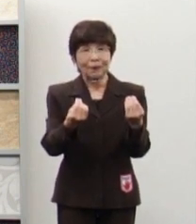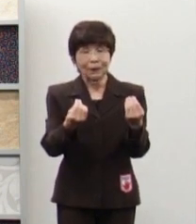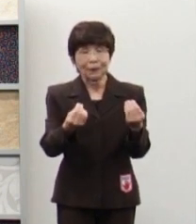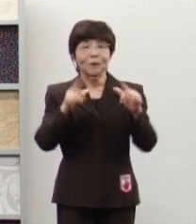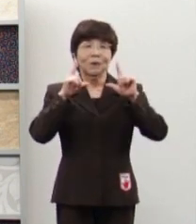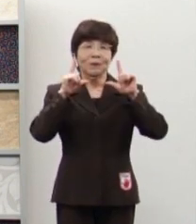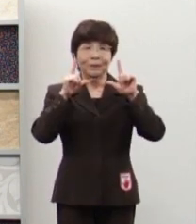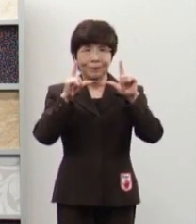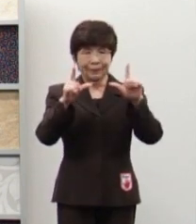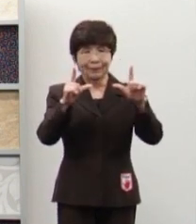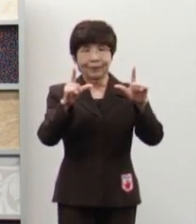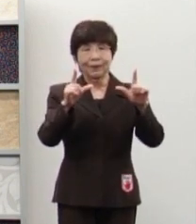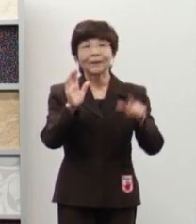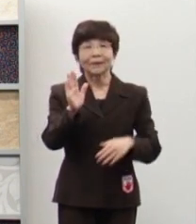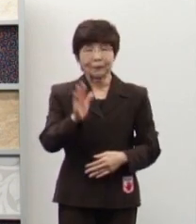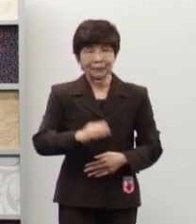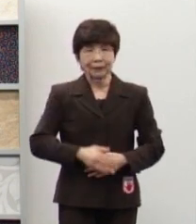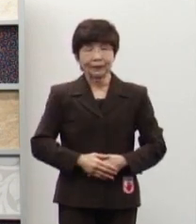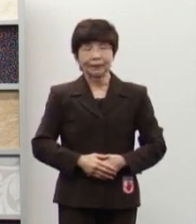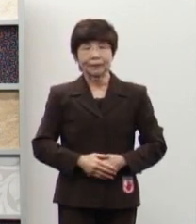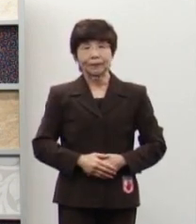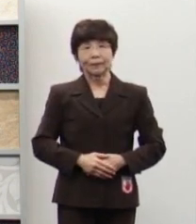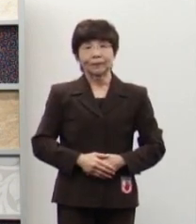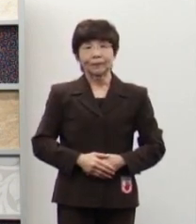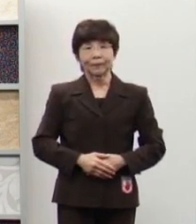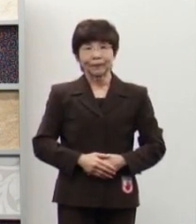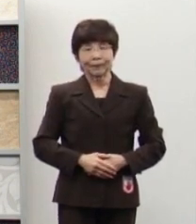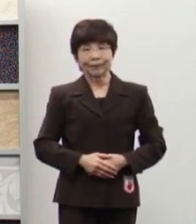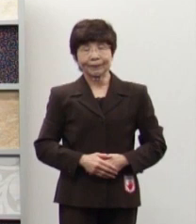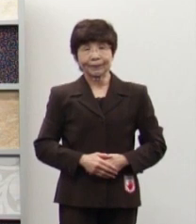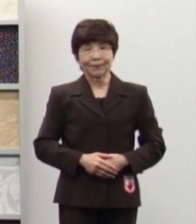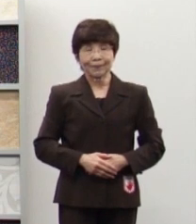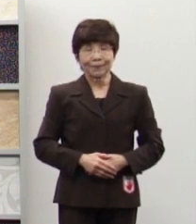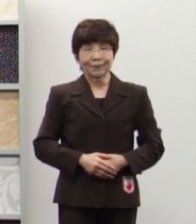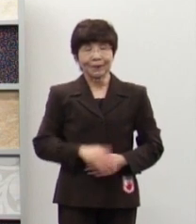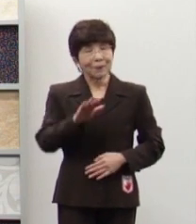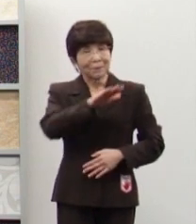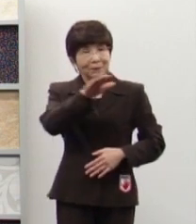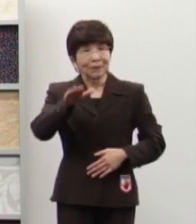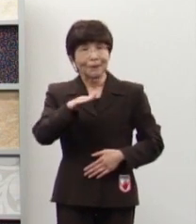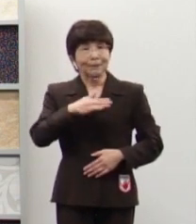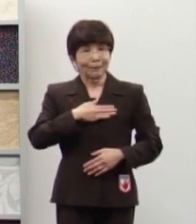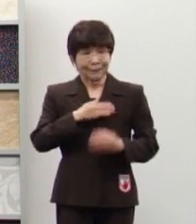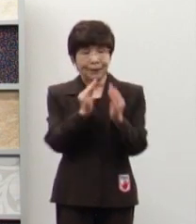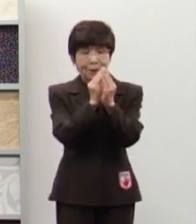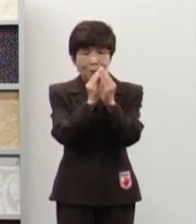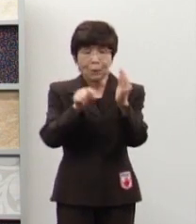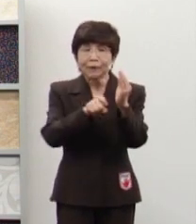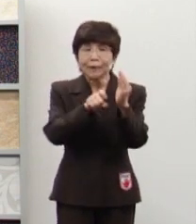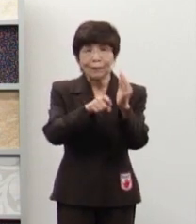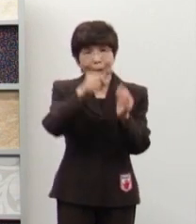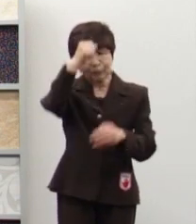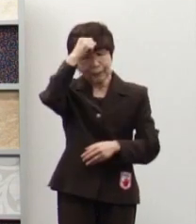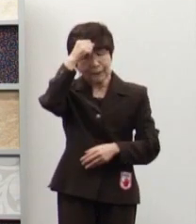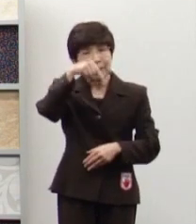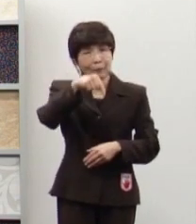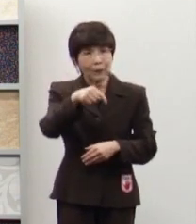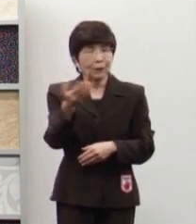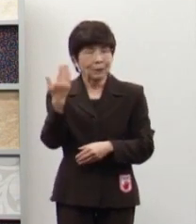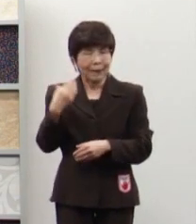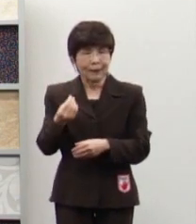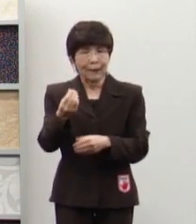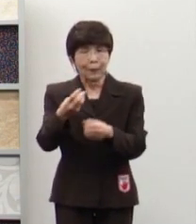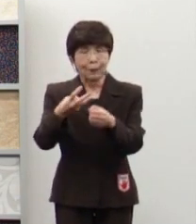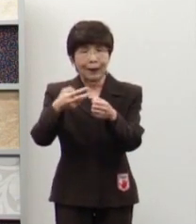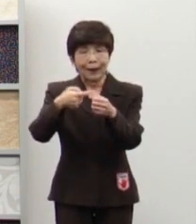場におきまして宣言をいたします。ご案内のとおり、百瀬線香細菌病ですが、令和元年